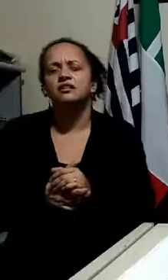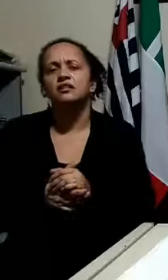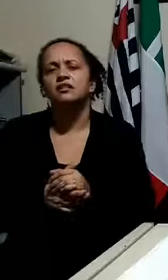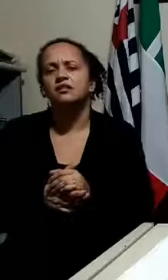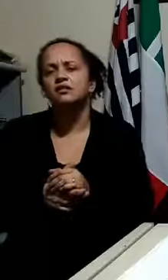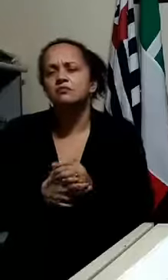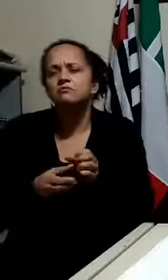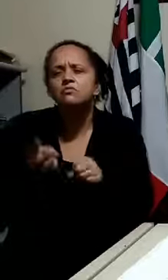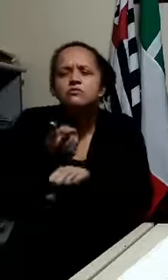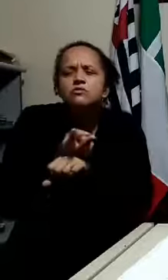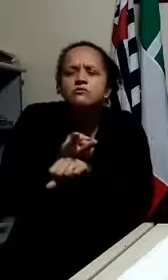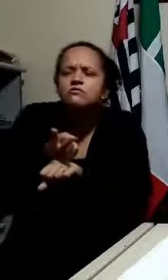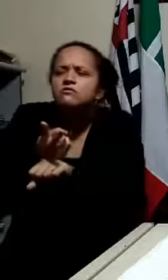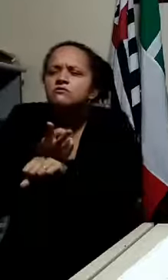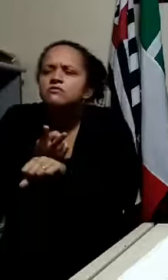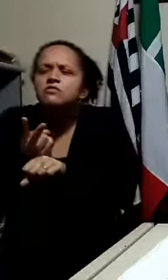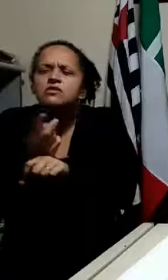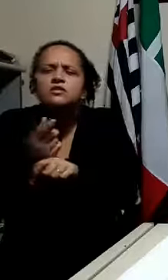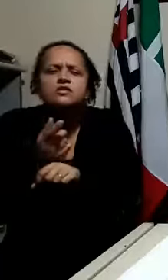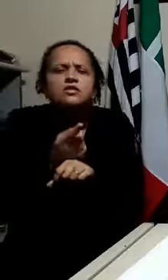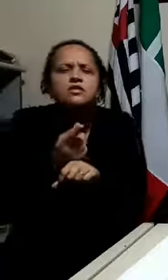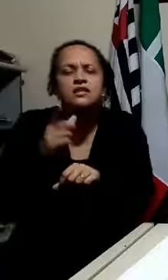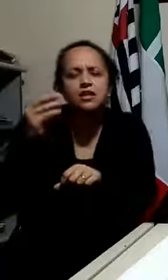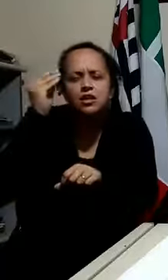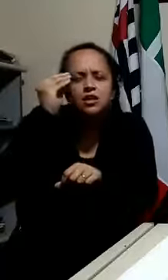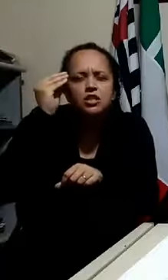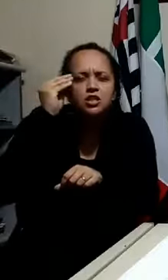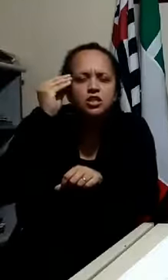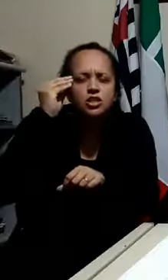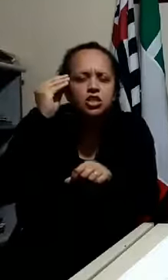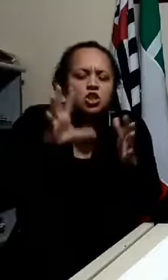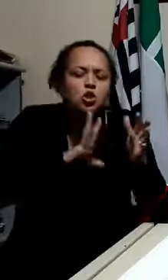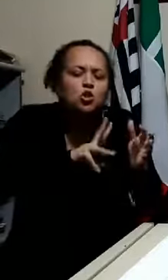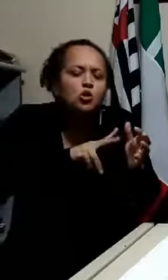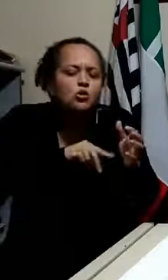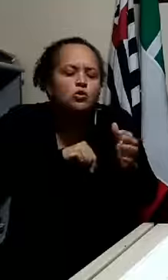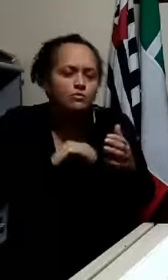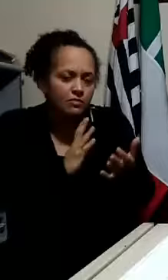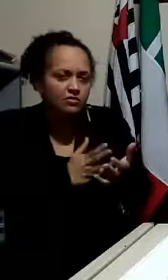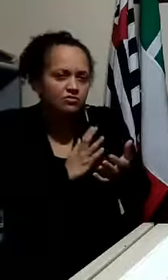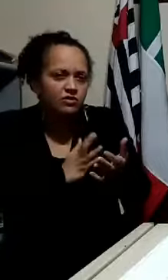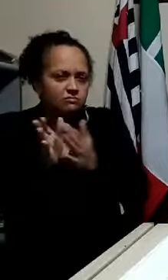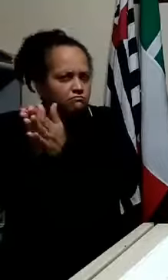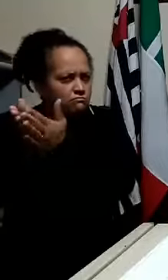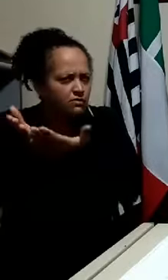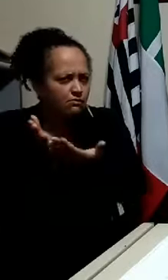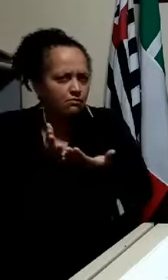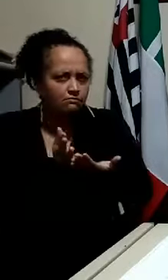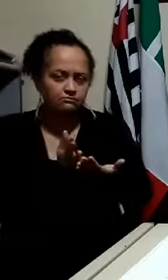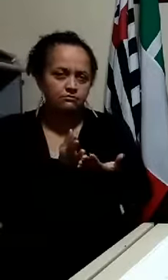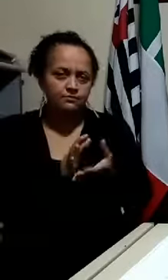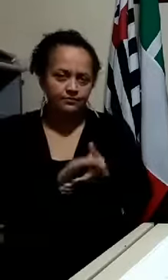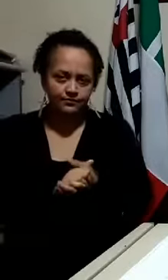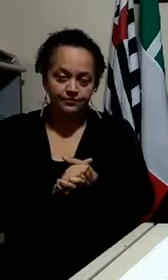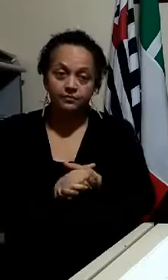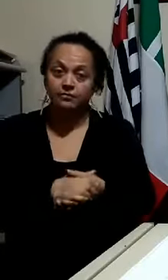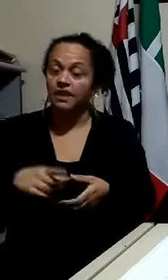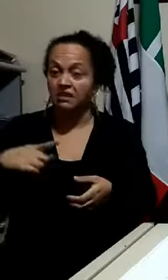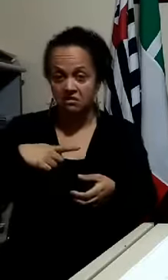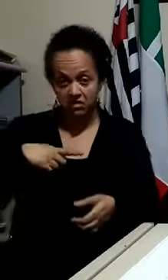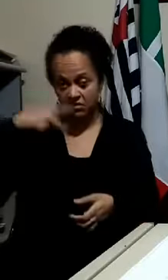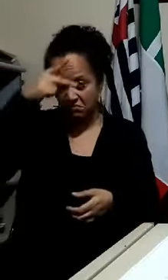para eliminar e roubar a semente, a palavra do nosso coração. Primeiro, o endurecimento do